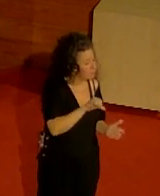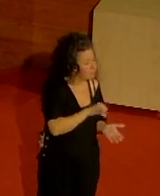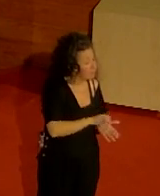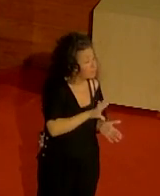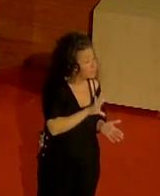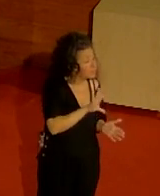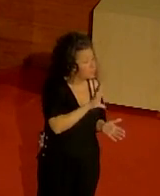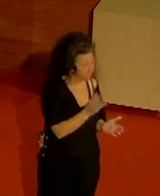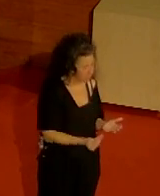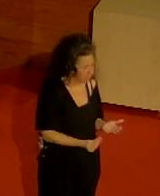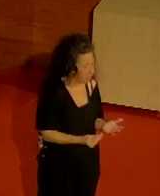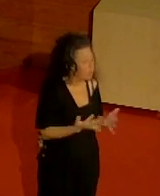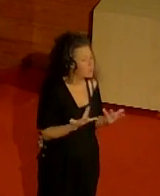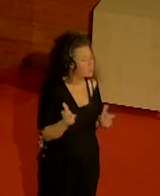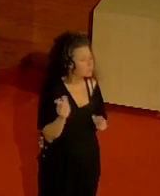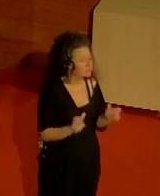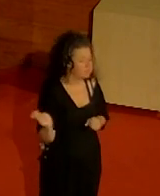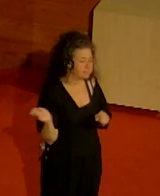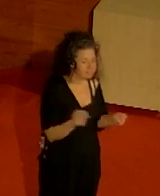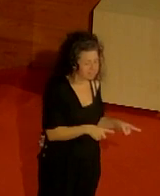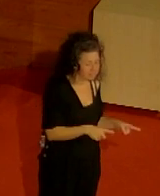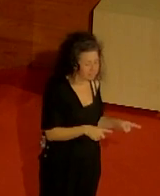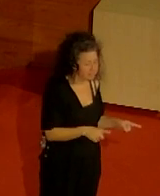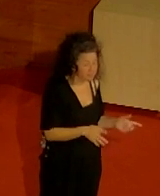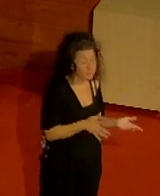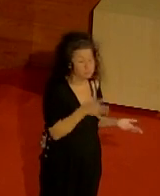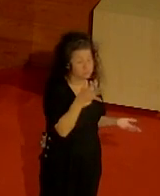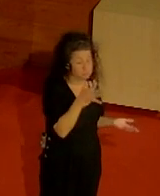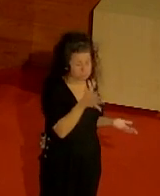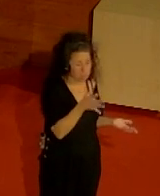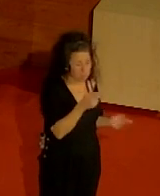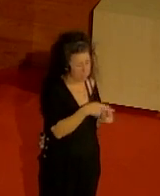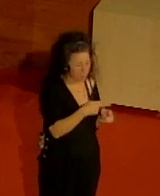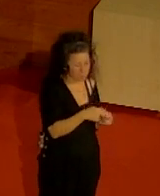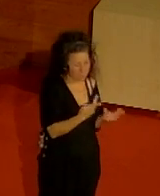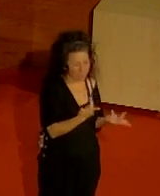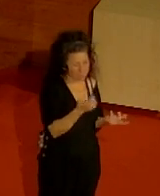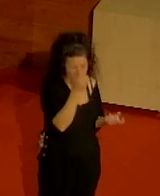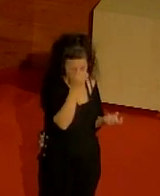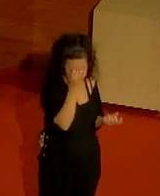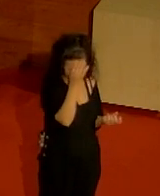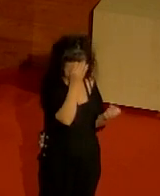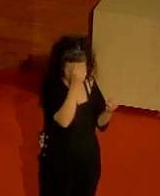y va muy en contra de una idea muy extendida en la política y creo que también a nivel popular incluso, que es aquello de, bueno, vamos a